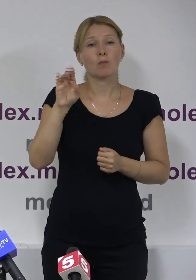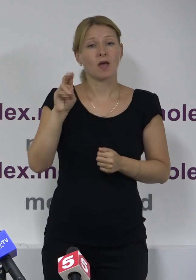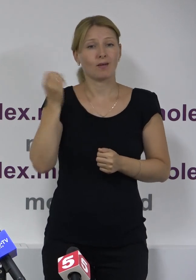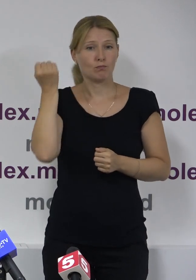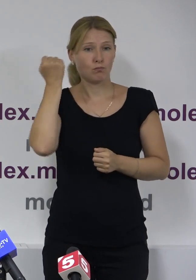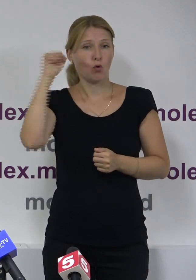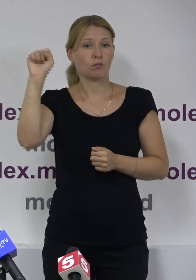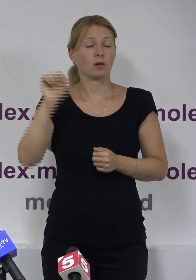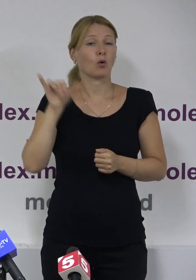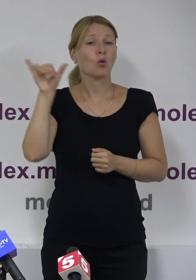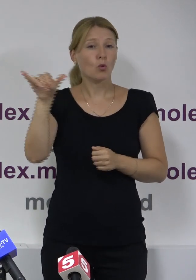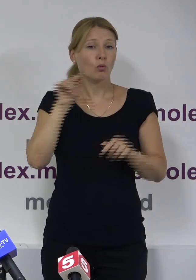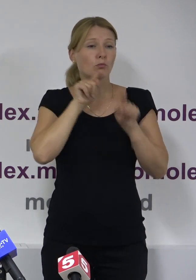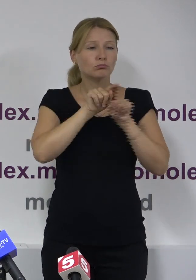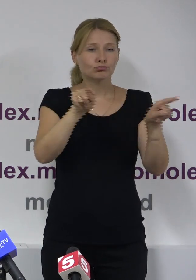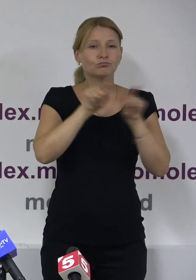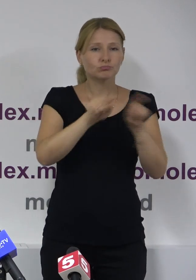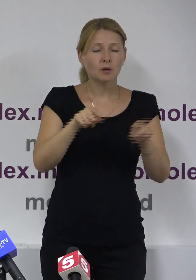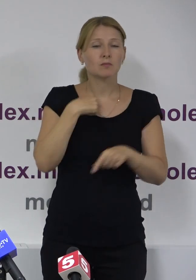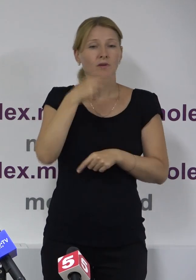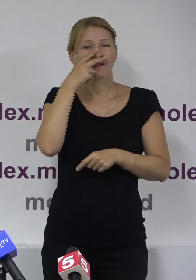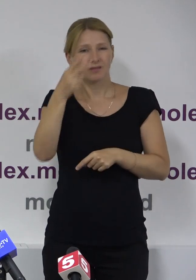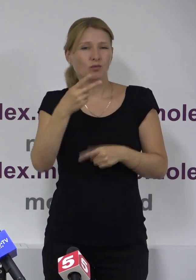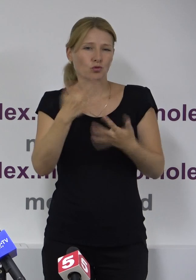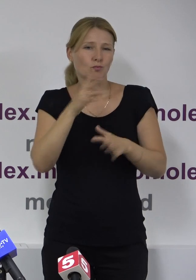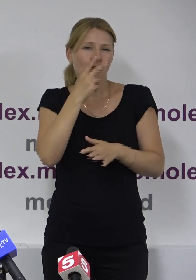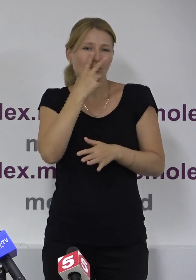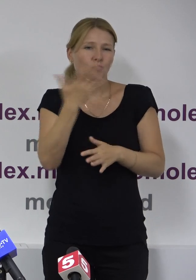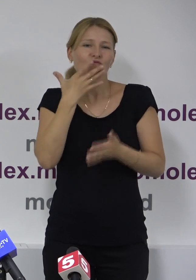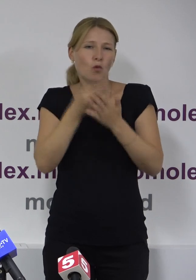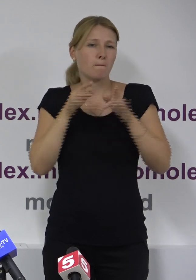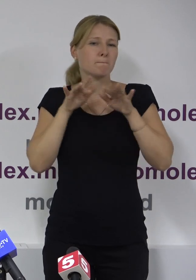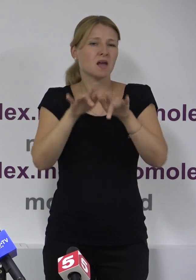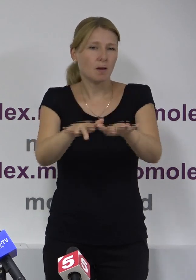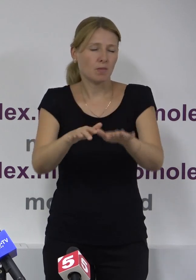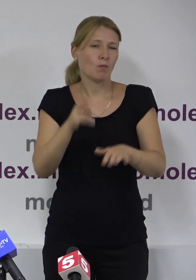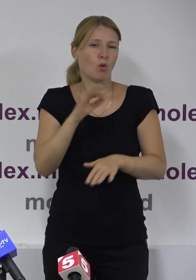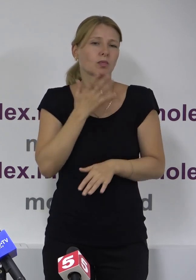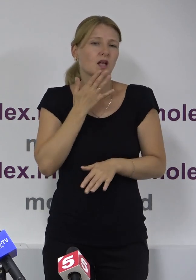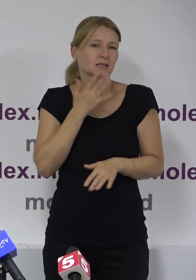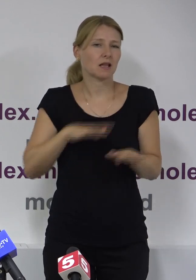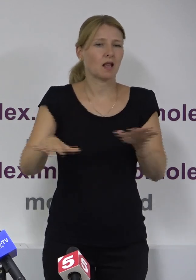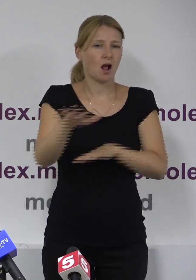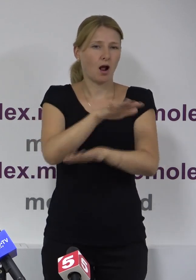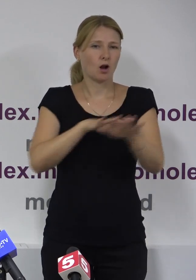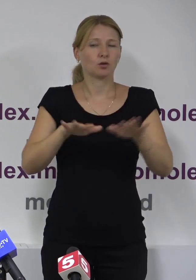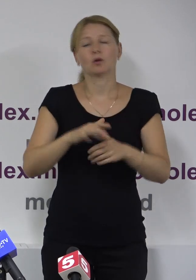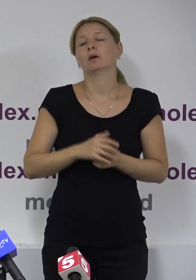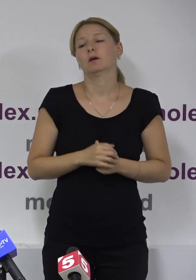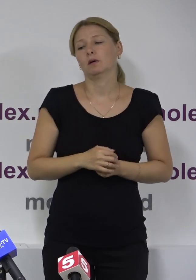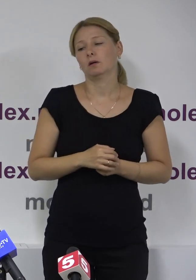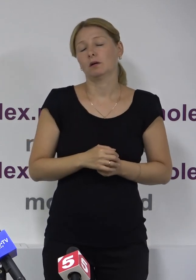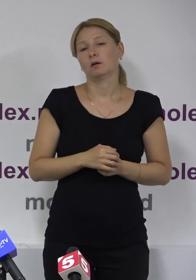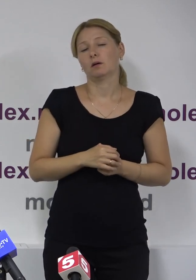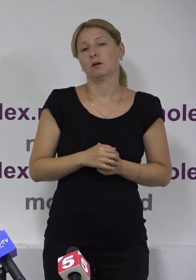UE. Deci am văzut mai multe activități desfășurate la nivel național în acest sens.